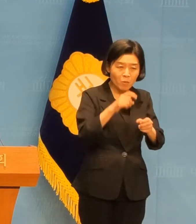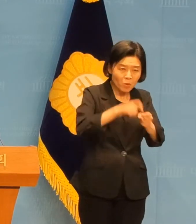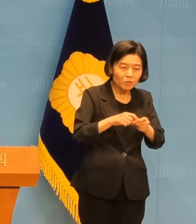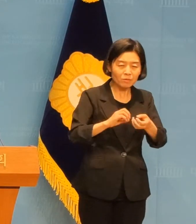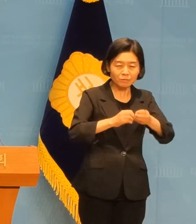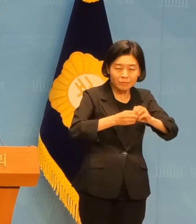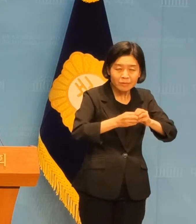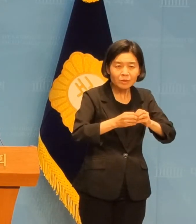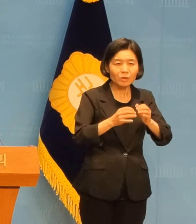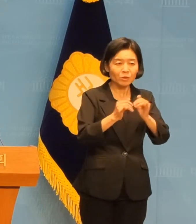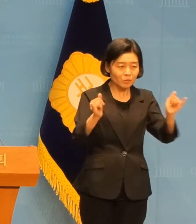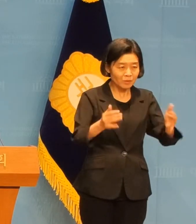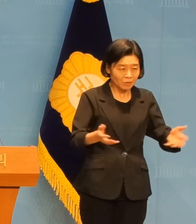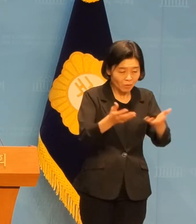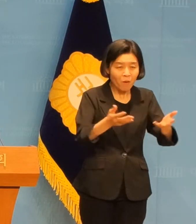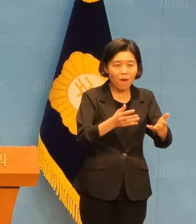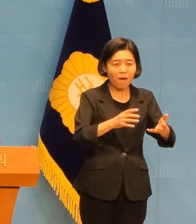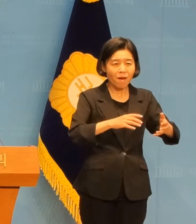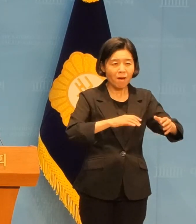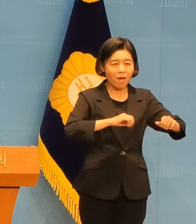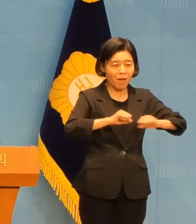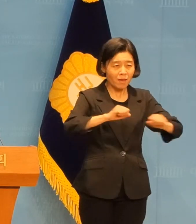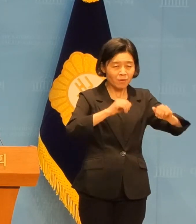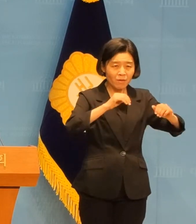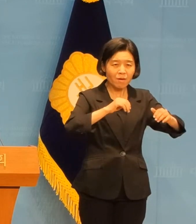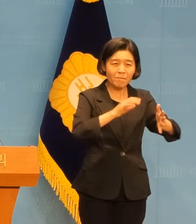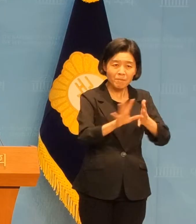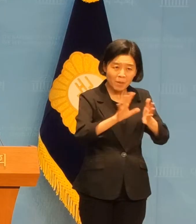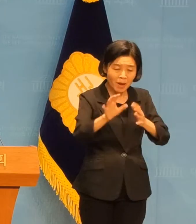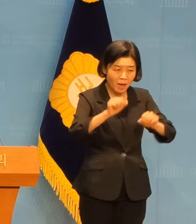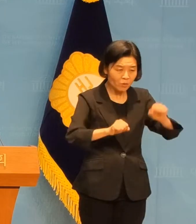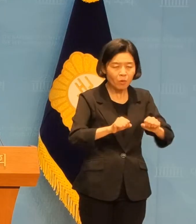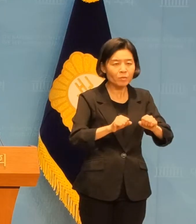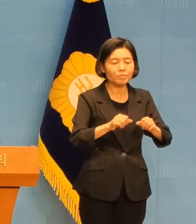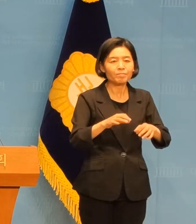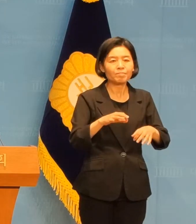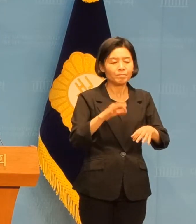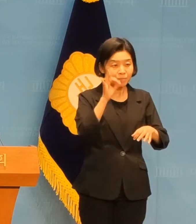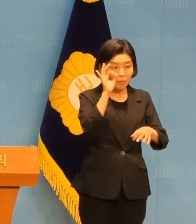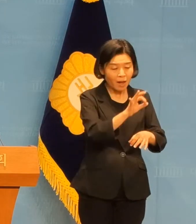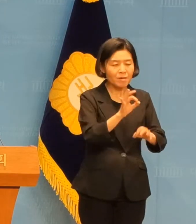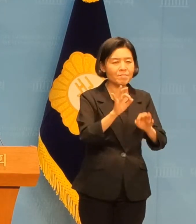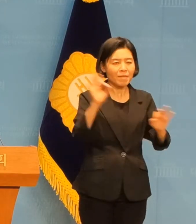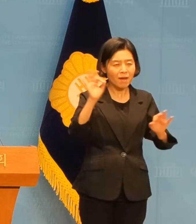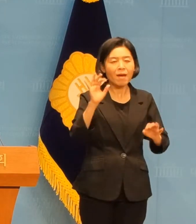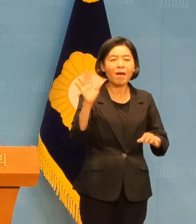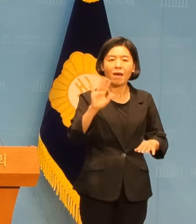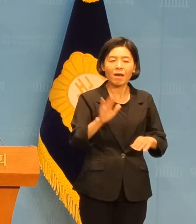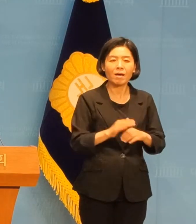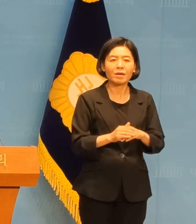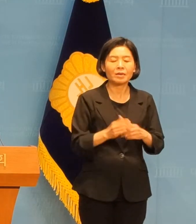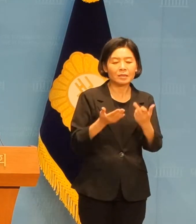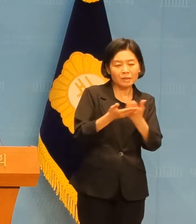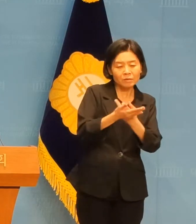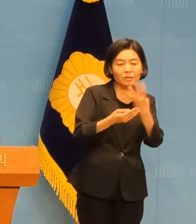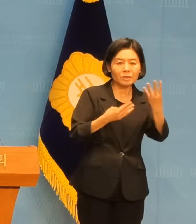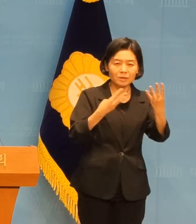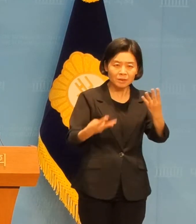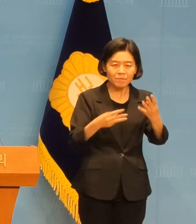선동하려는 망국적 행태를 결코 좌시하지 않을 것입니다. 또 제주 4.3 피해자